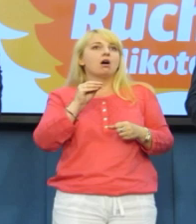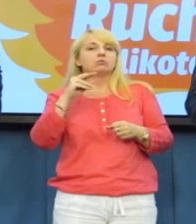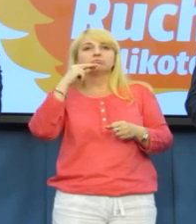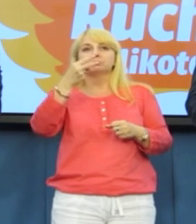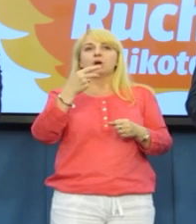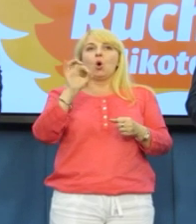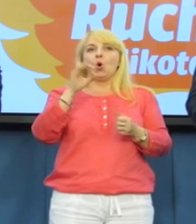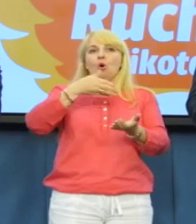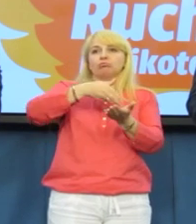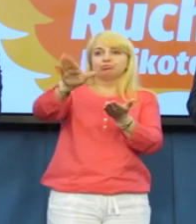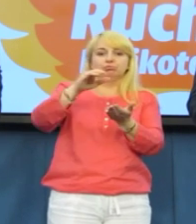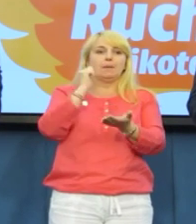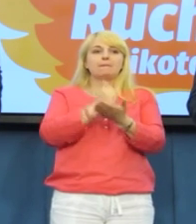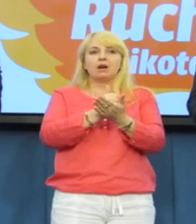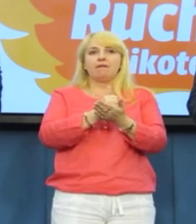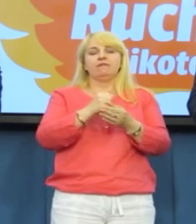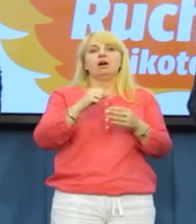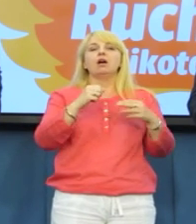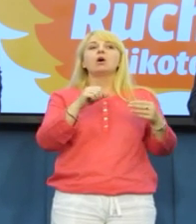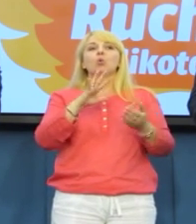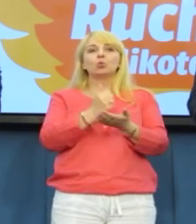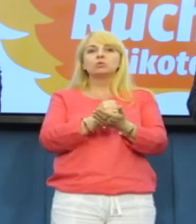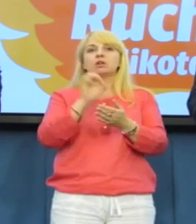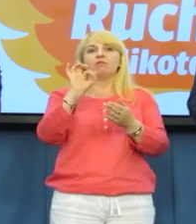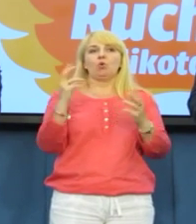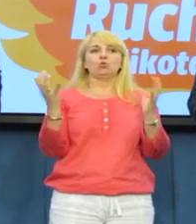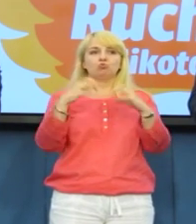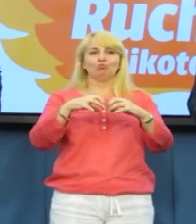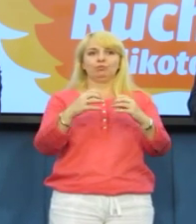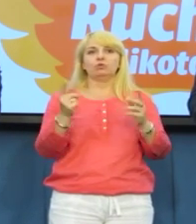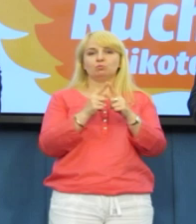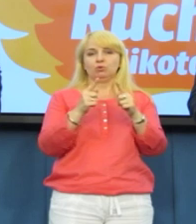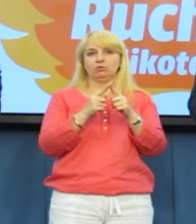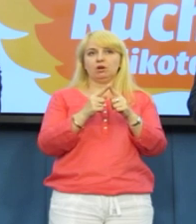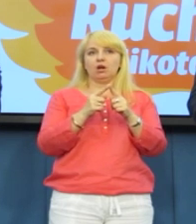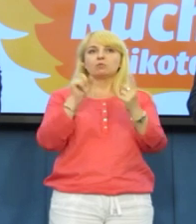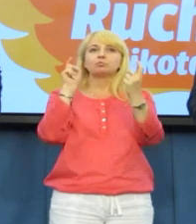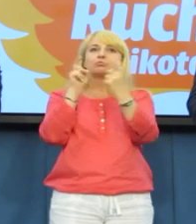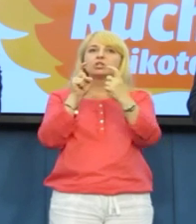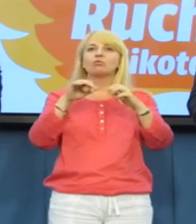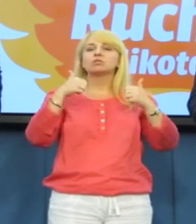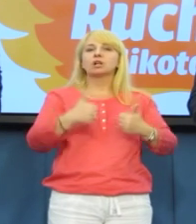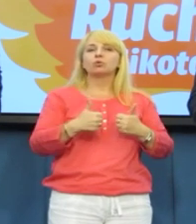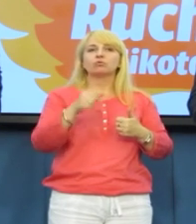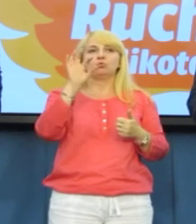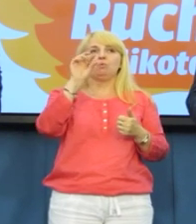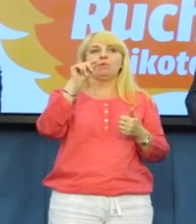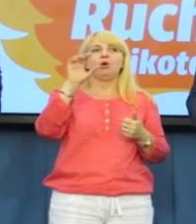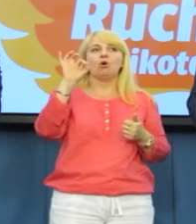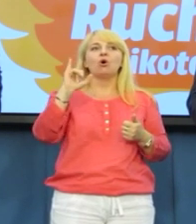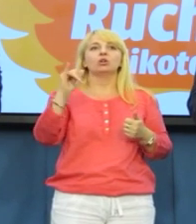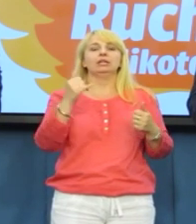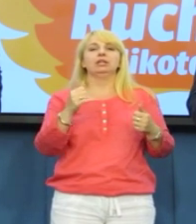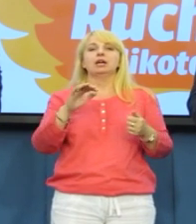odrzuceniem w całości tego prawa, nowelizacji prawa o zgromadzeniach. Wbrew stanowisku Platformy, wbrew dyscyplinie partyjnej. Te